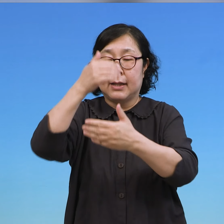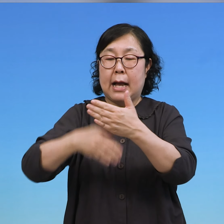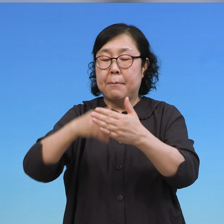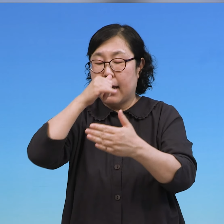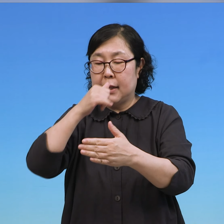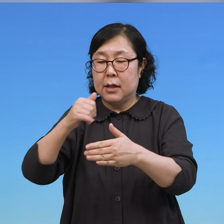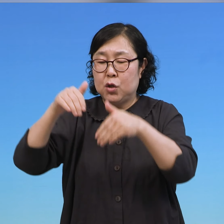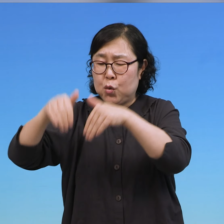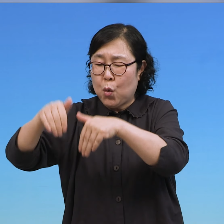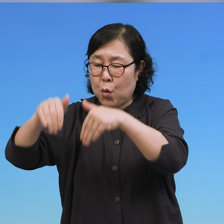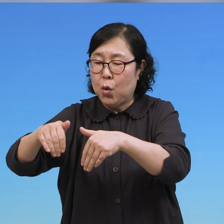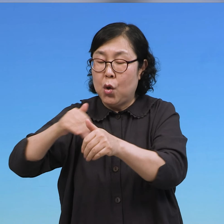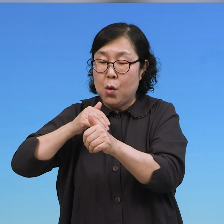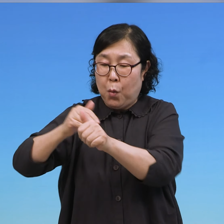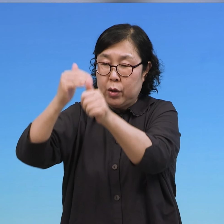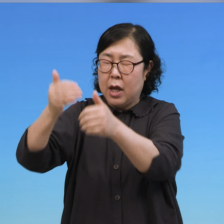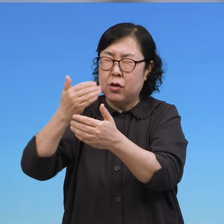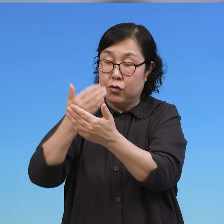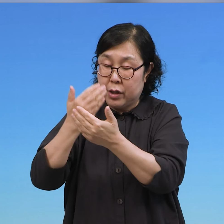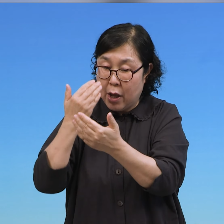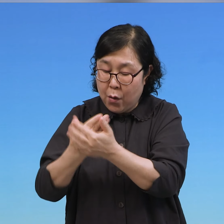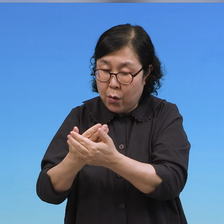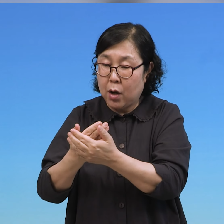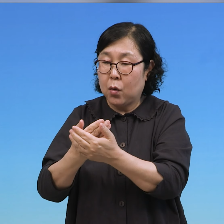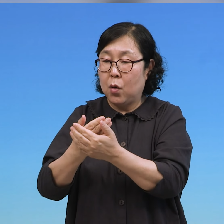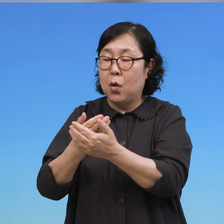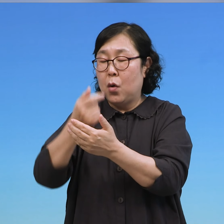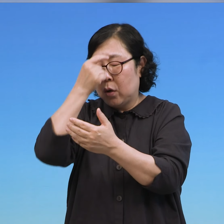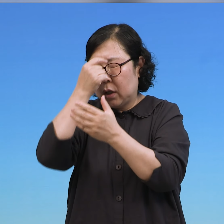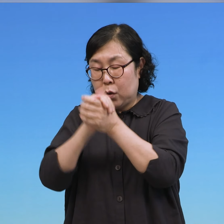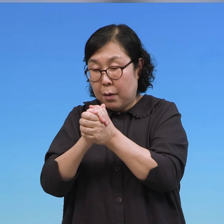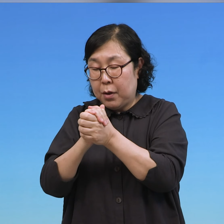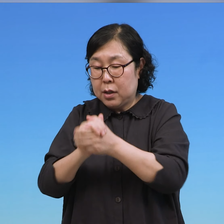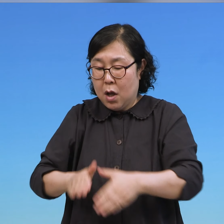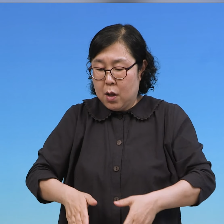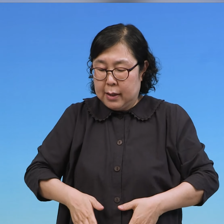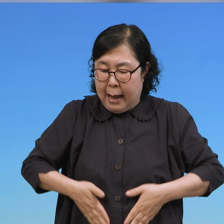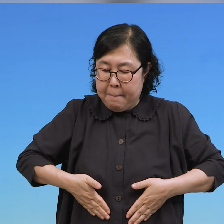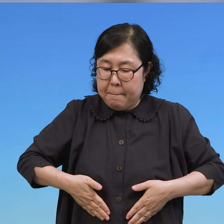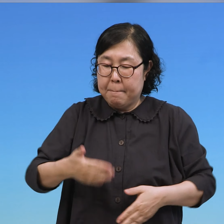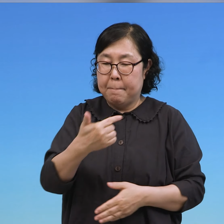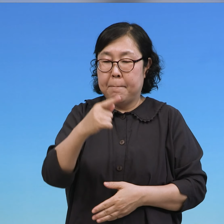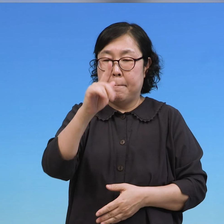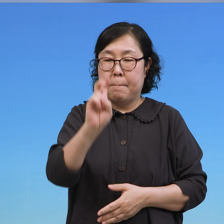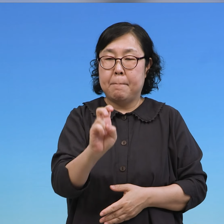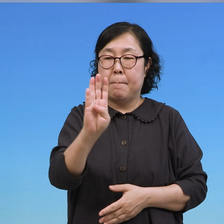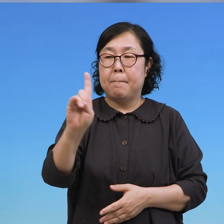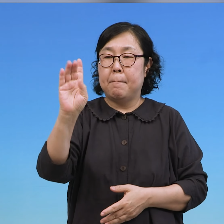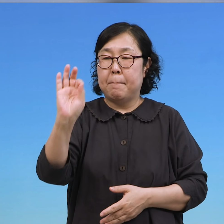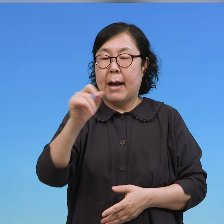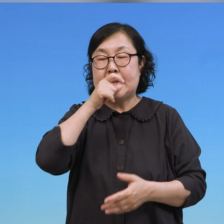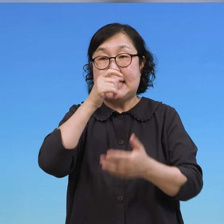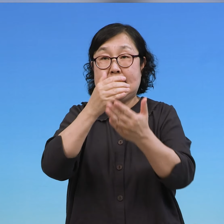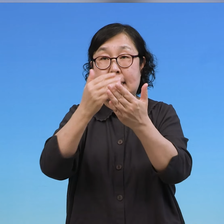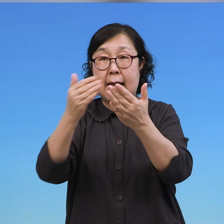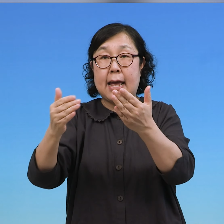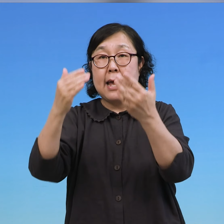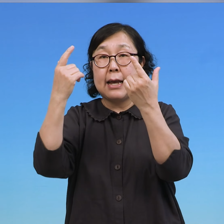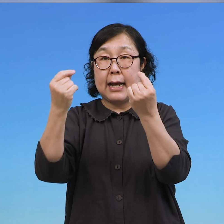남아있는 포로를 돌려보내달라고 그렇게 탄원을 하면서 남방 시내들 같이 이 포인트를